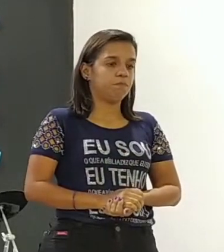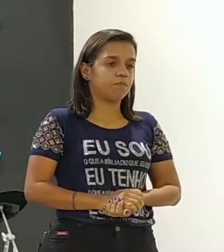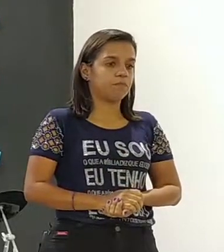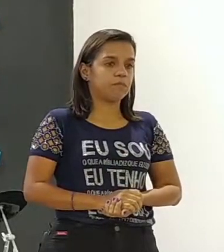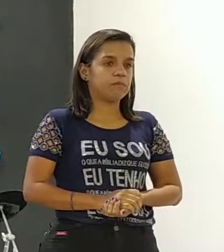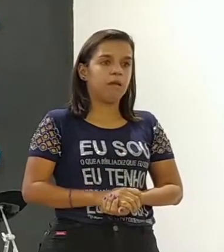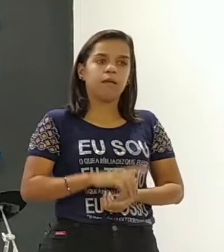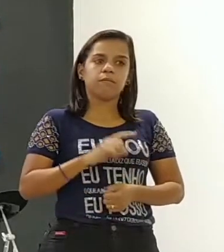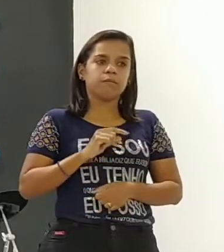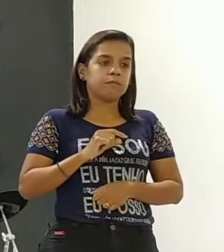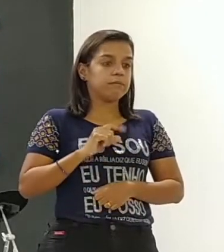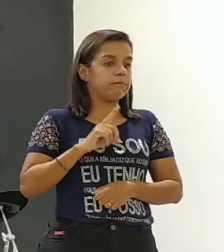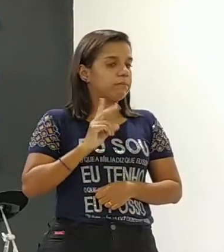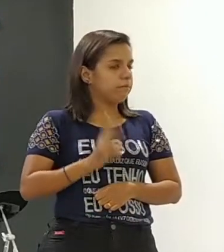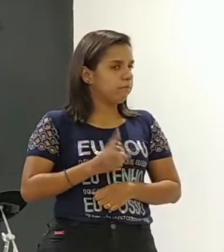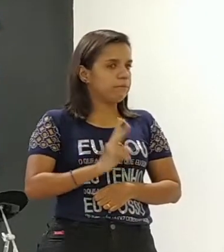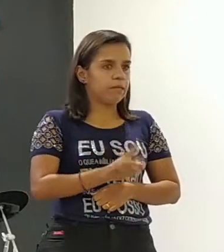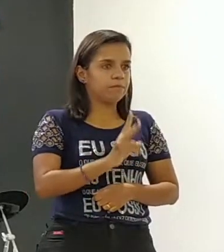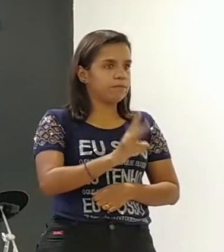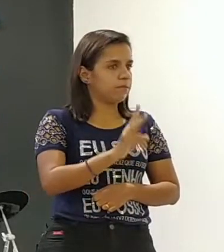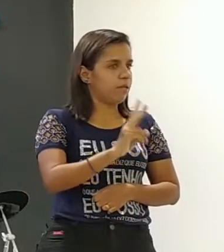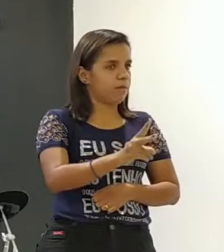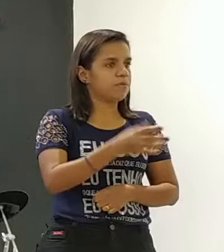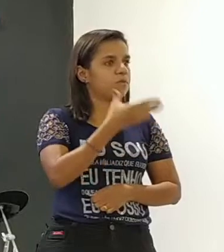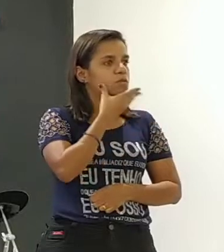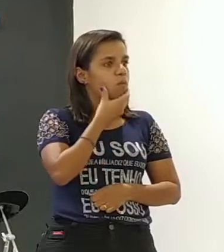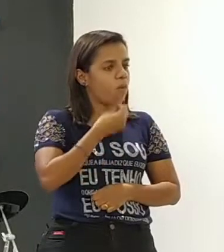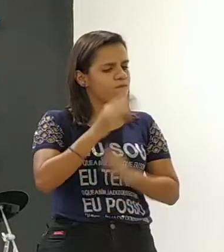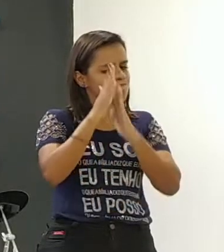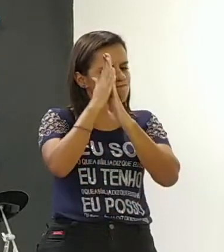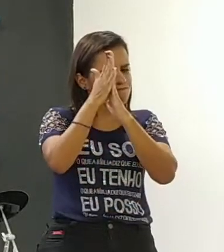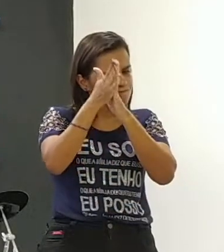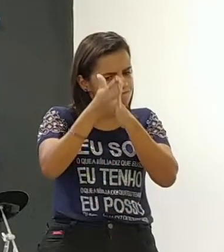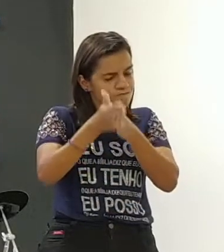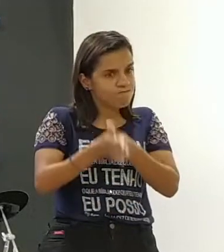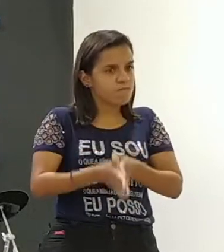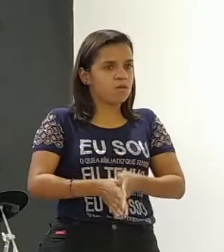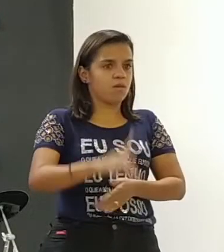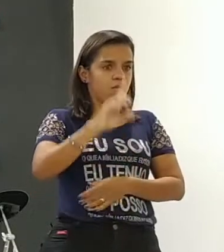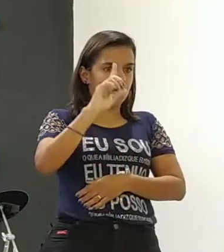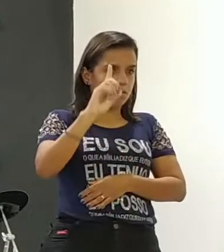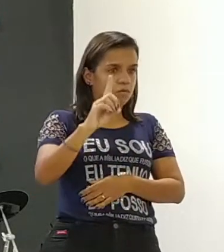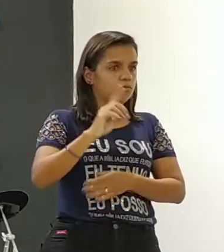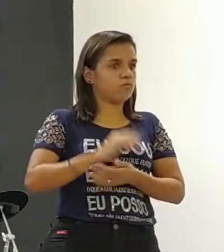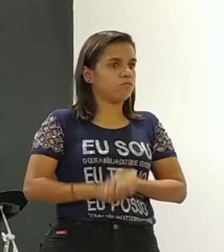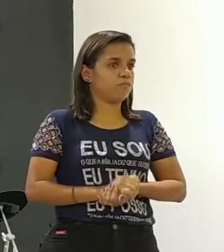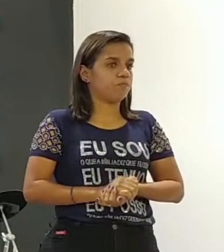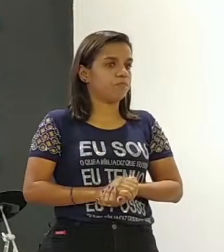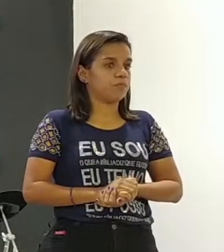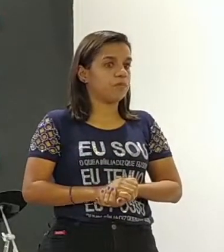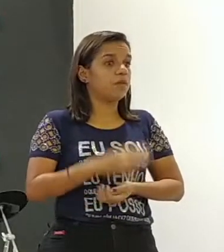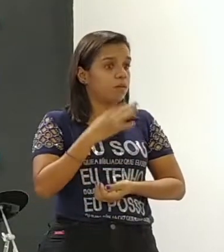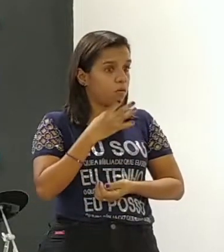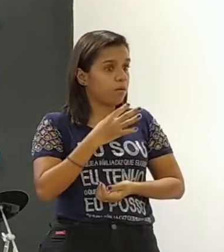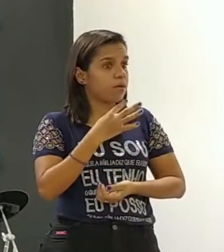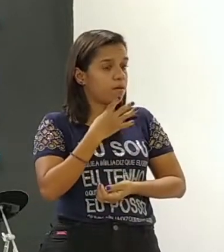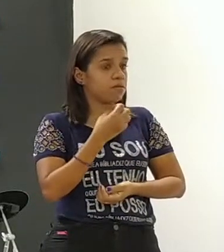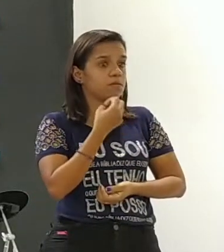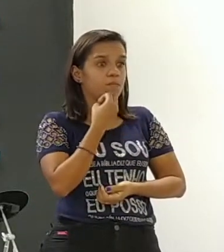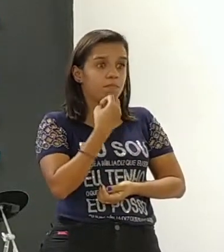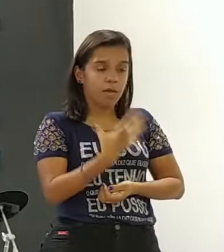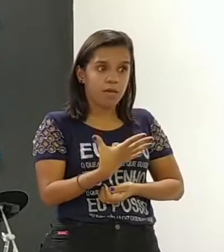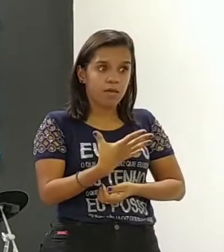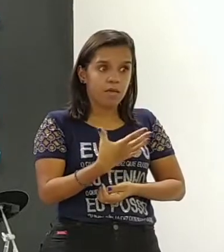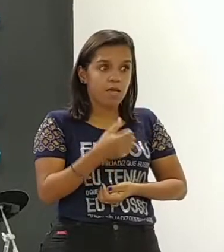tempo todo um homem fiel a Deus. Fiel. Tanto que a Bíblia fala, os irmãos conhecem muito bem, que